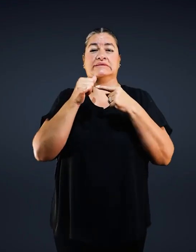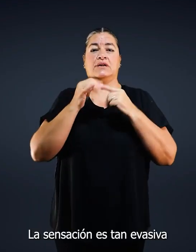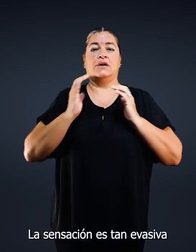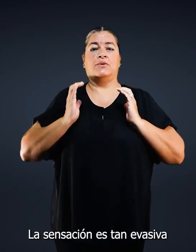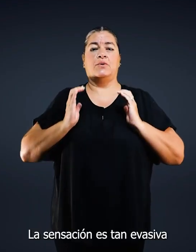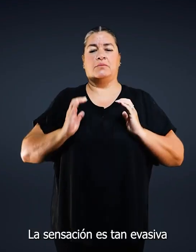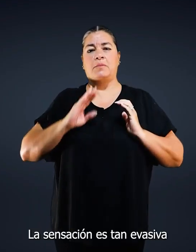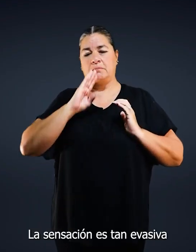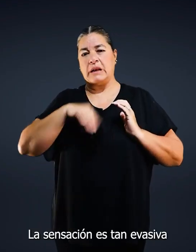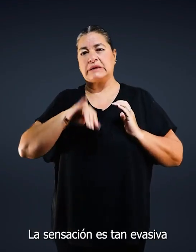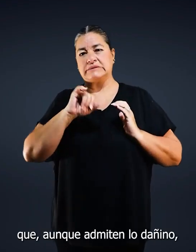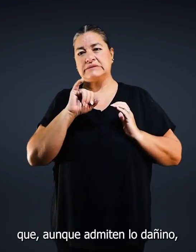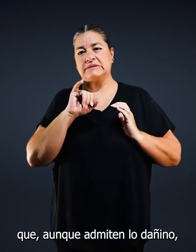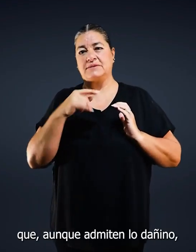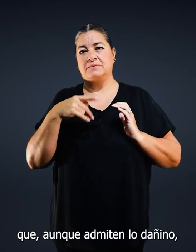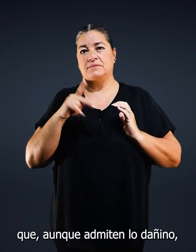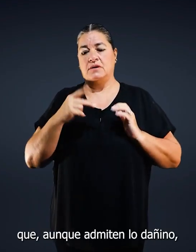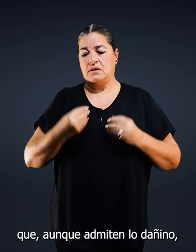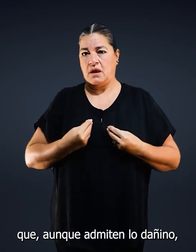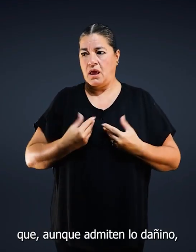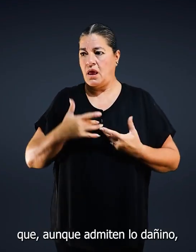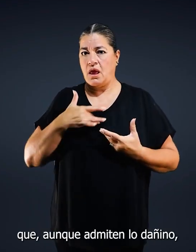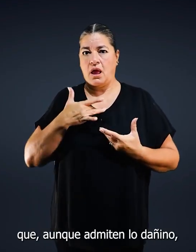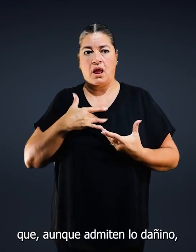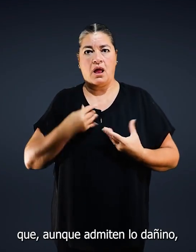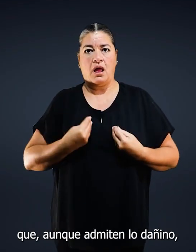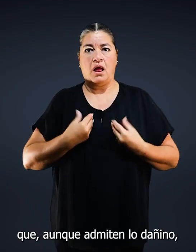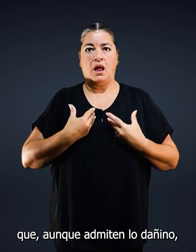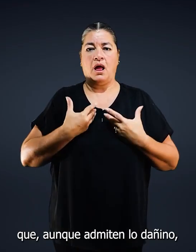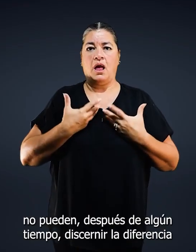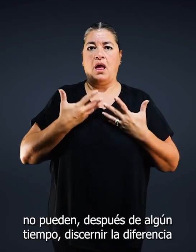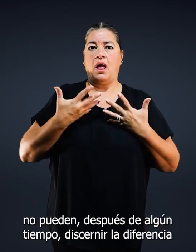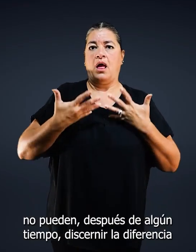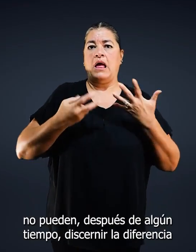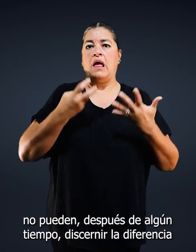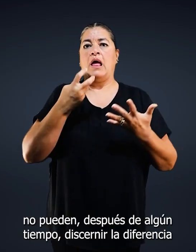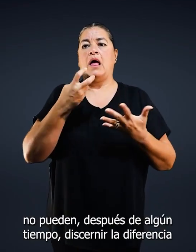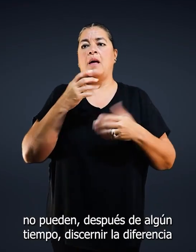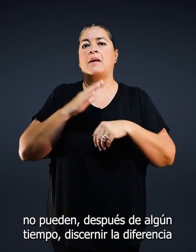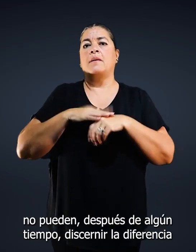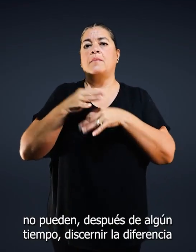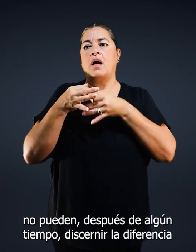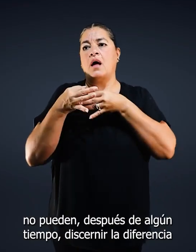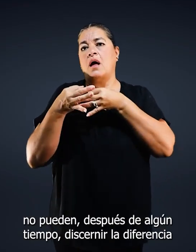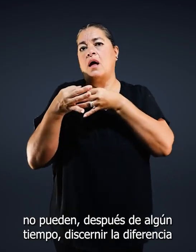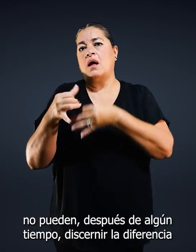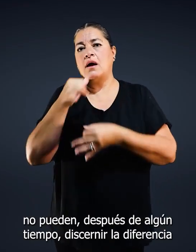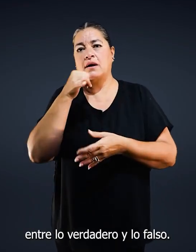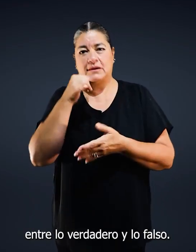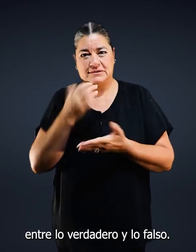La sensación es tan evasiva que, aunque admiten lo dañino, no pueden después de algún tiempo discernir la diferencia entre lo